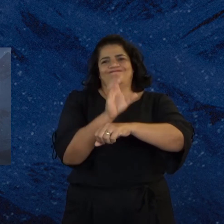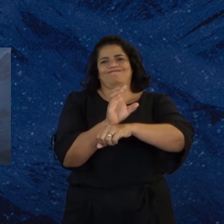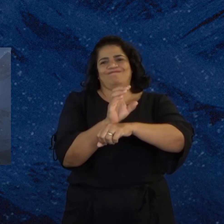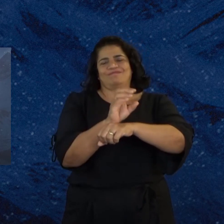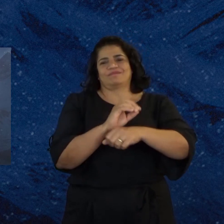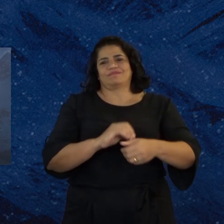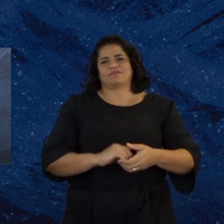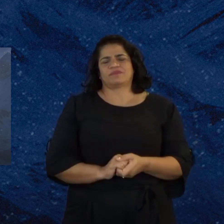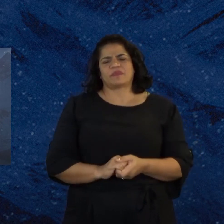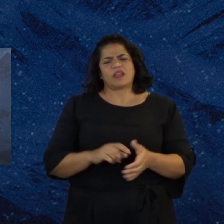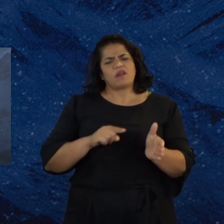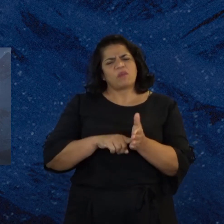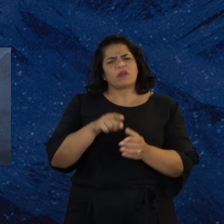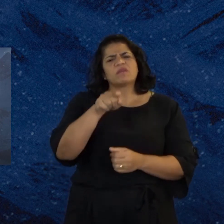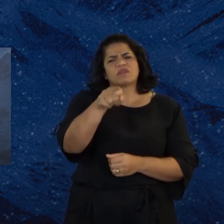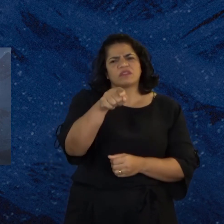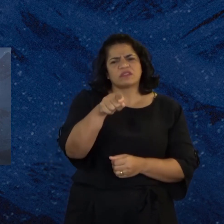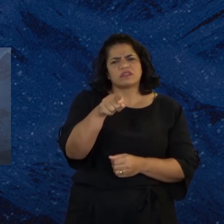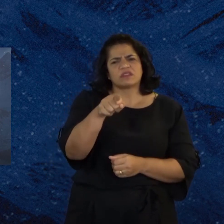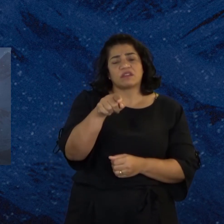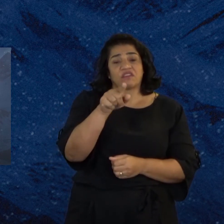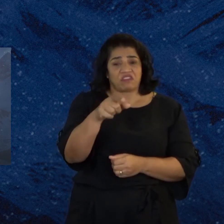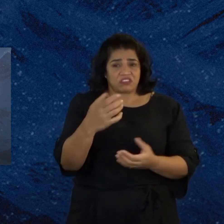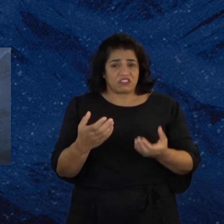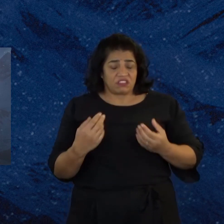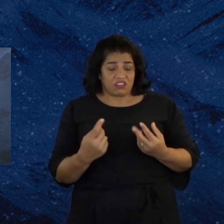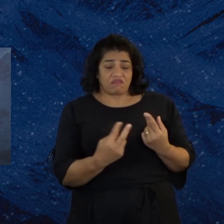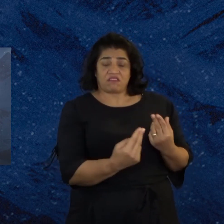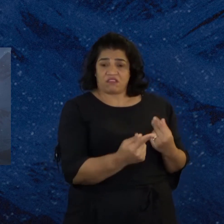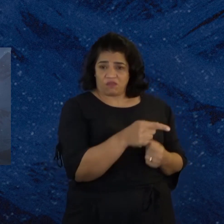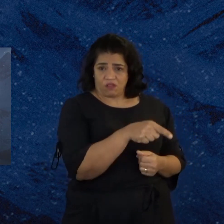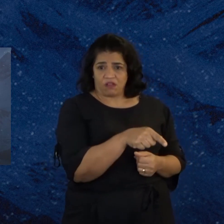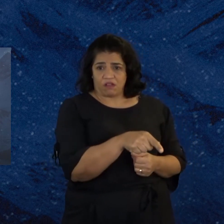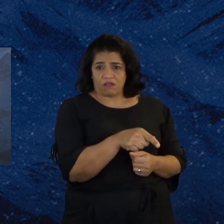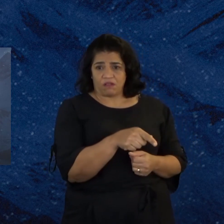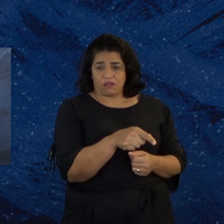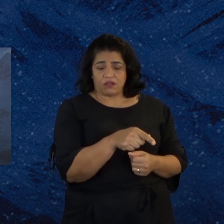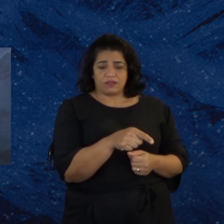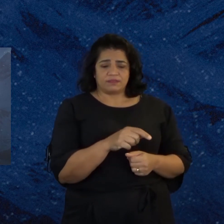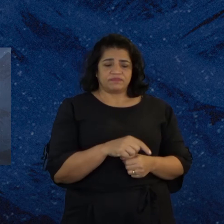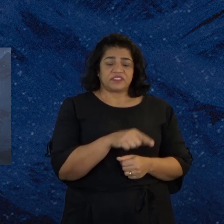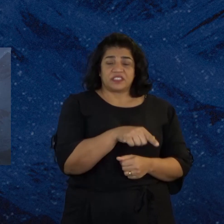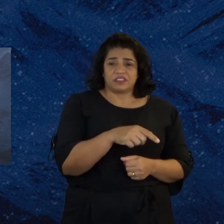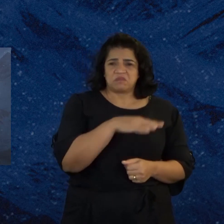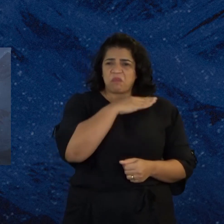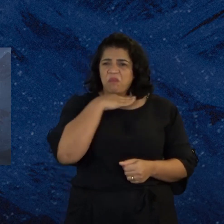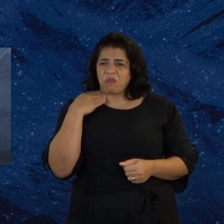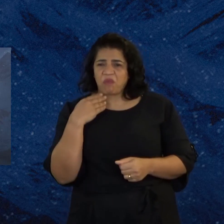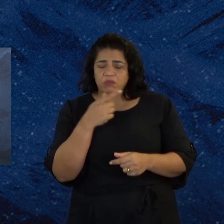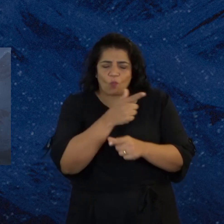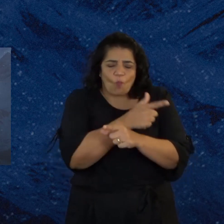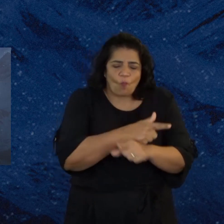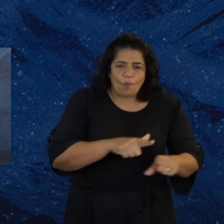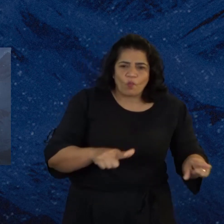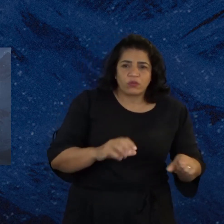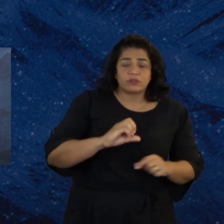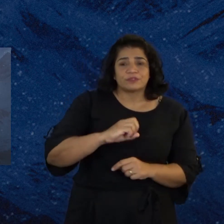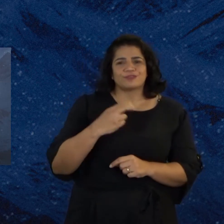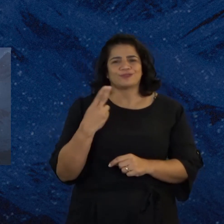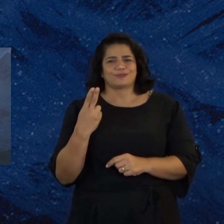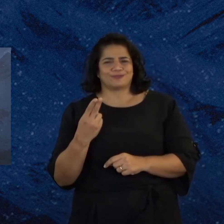Eu pergunto para você, você quer ficar prostrado no deserto? Ou você quer entrar no descanso que Deus preparou para